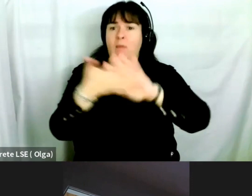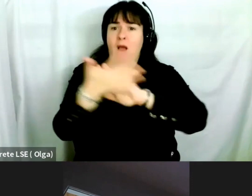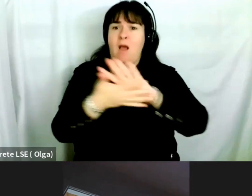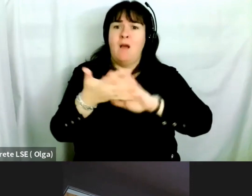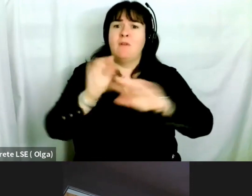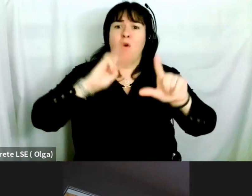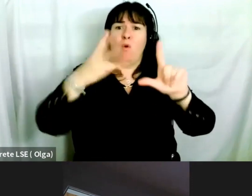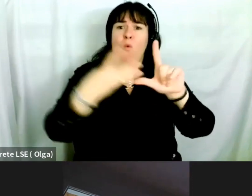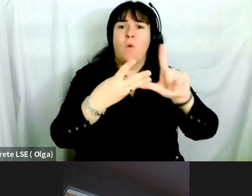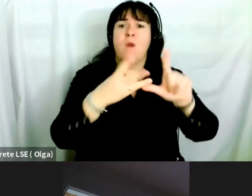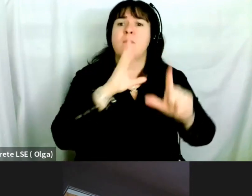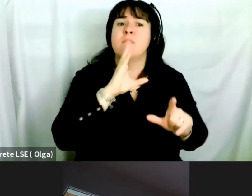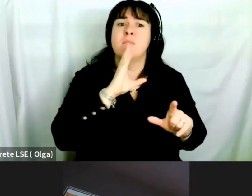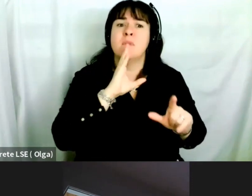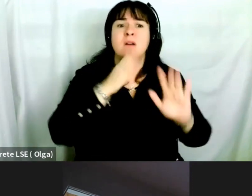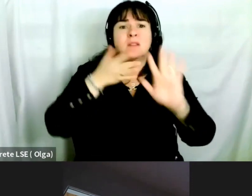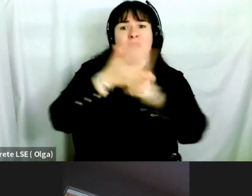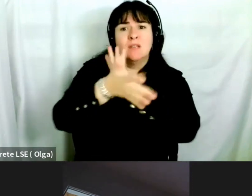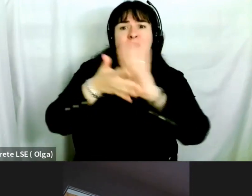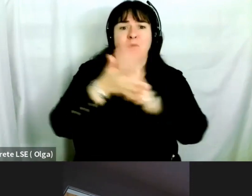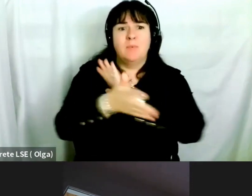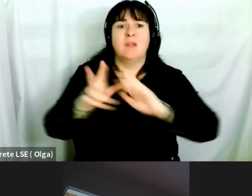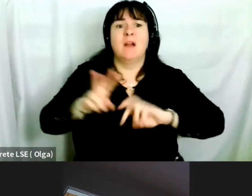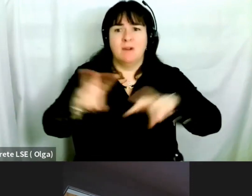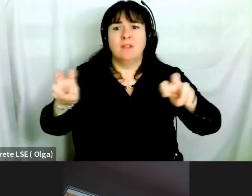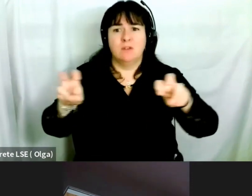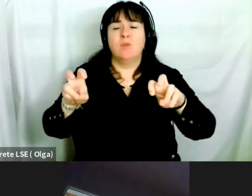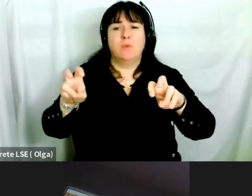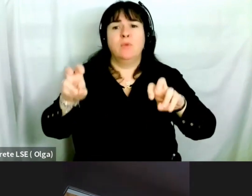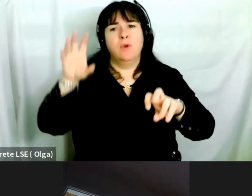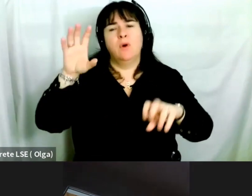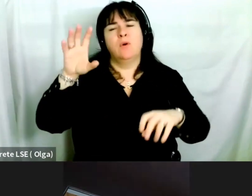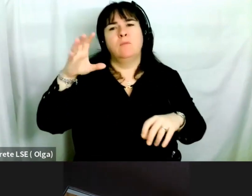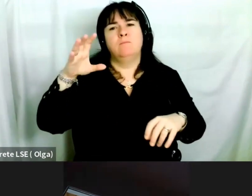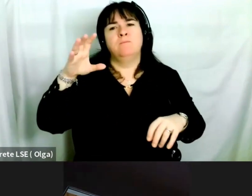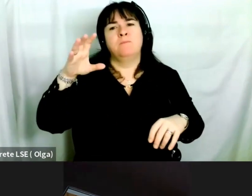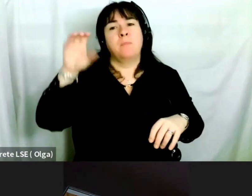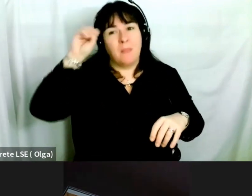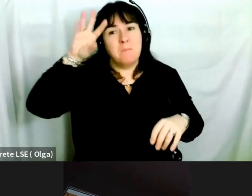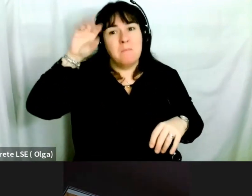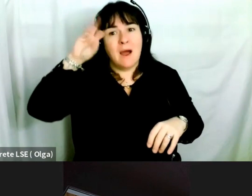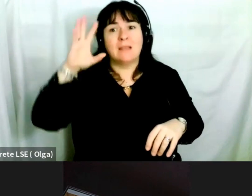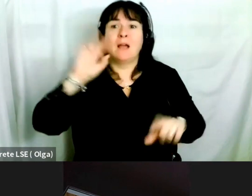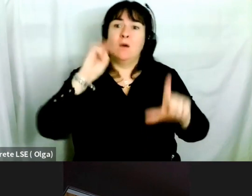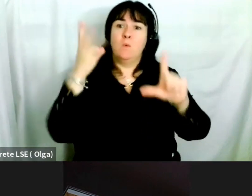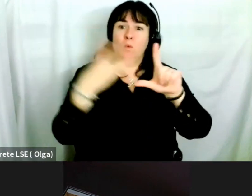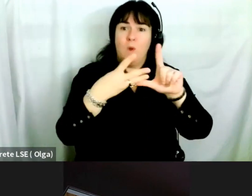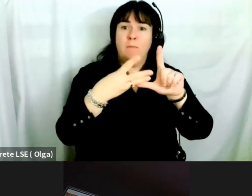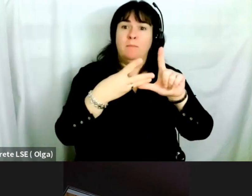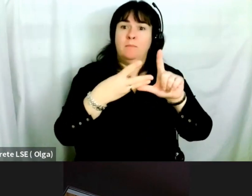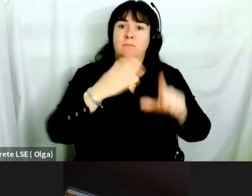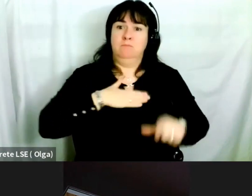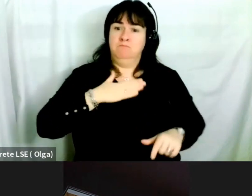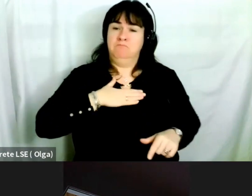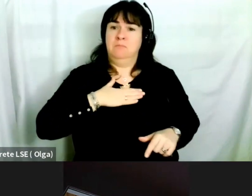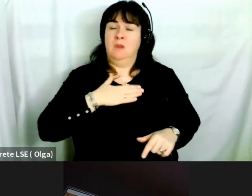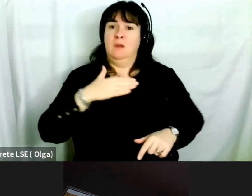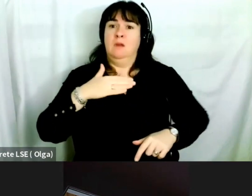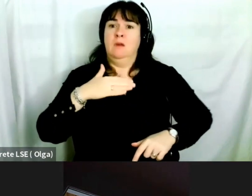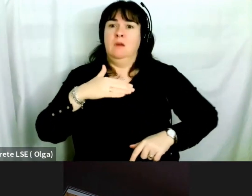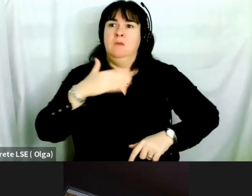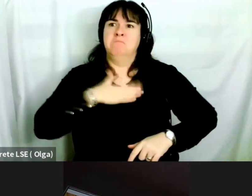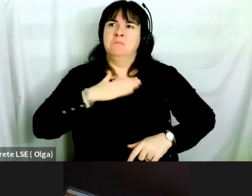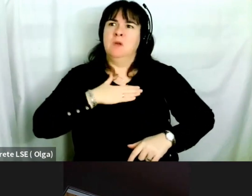planteaba antes en la introducción, se va a crear dentro de la web, el Colegio de Abogados va a desarrollar un poco